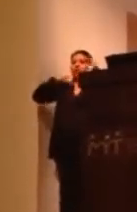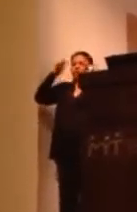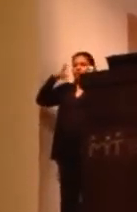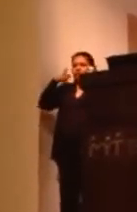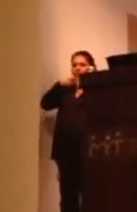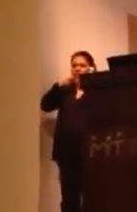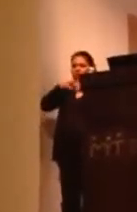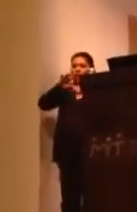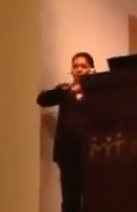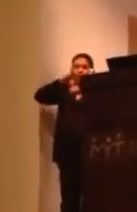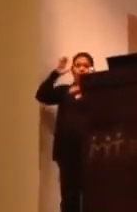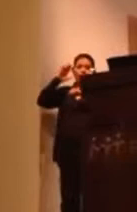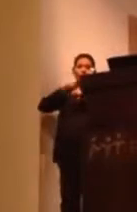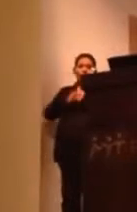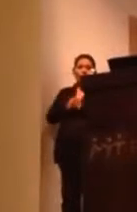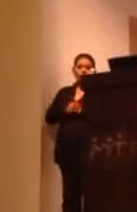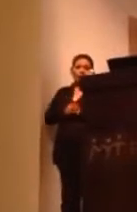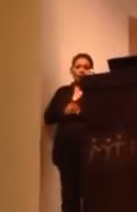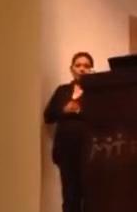zona